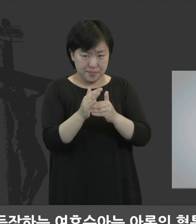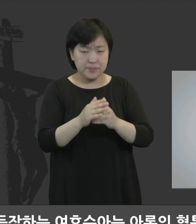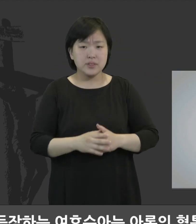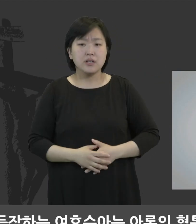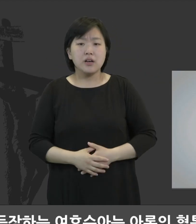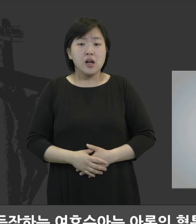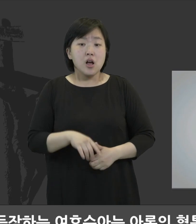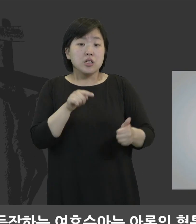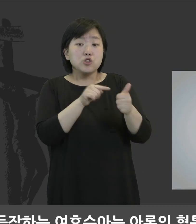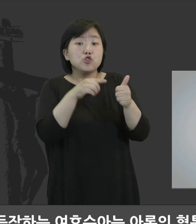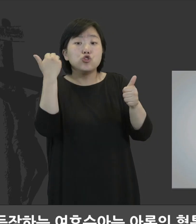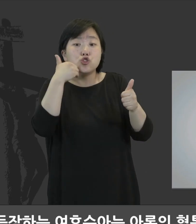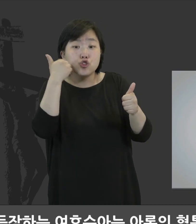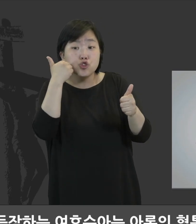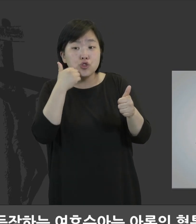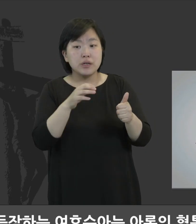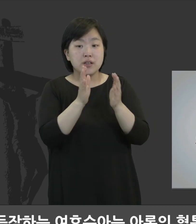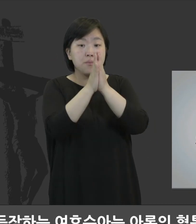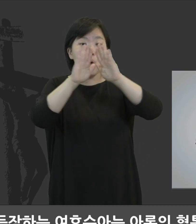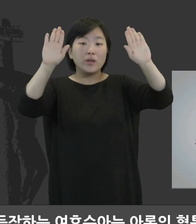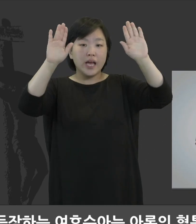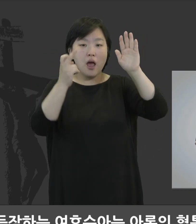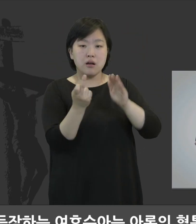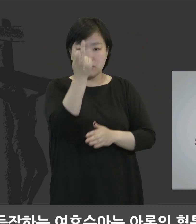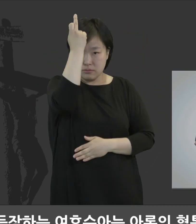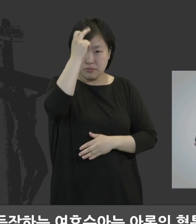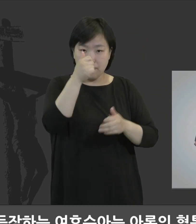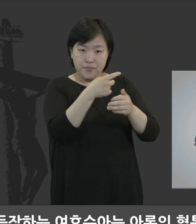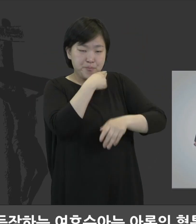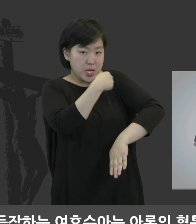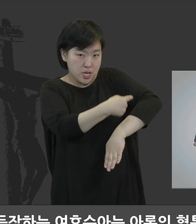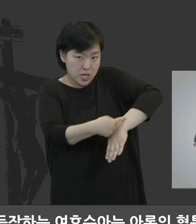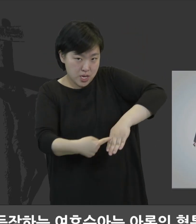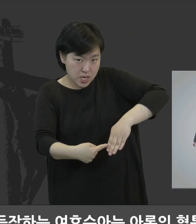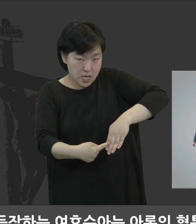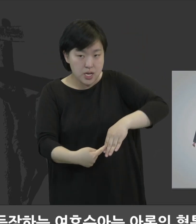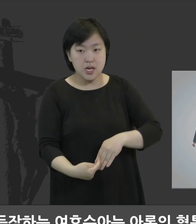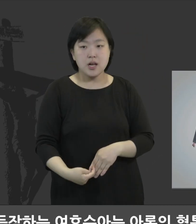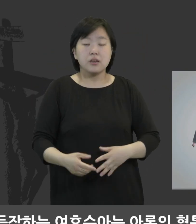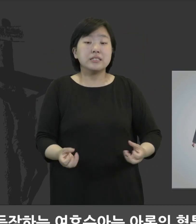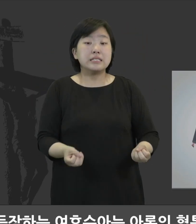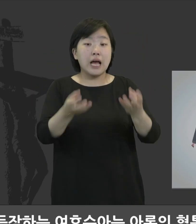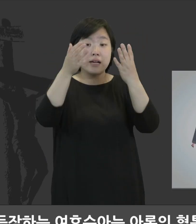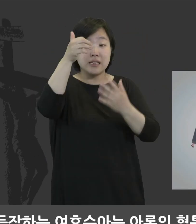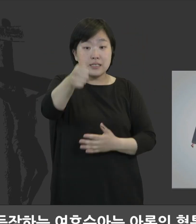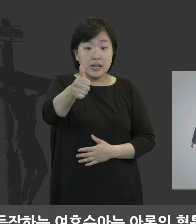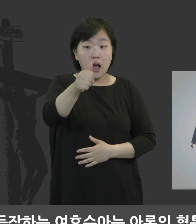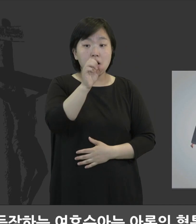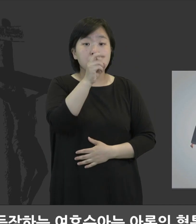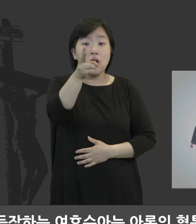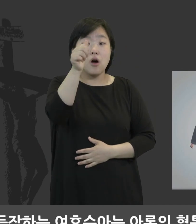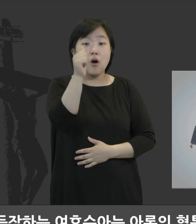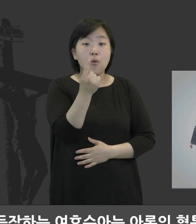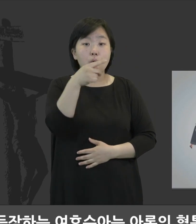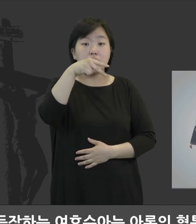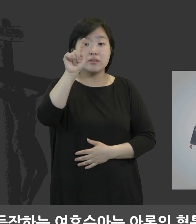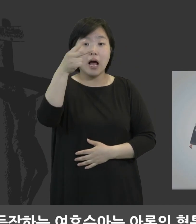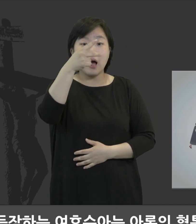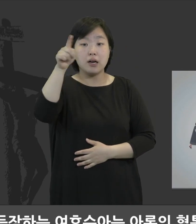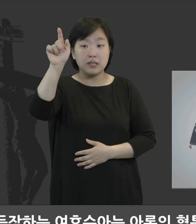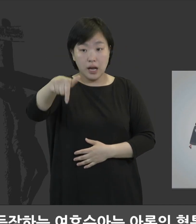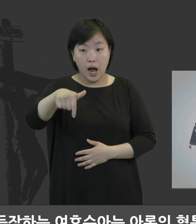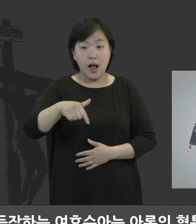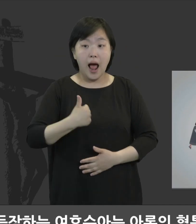여기서 등장하는 여호수아는 아론의 혈통으로 여호야긴 왕과 함께 바벨론에 끌려간 대제사장